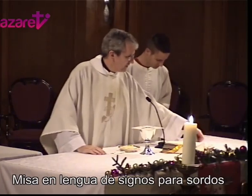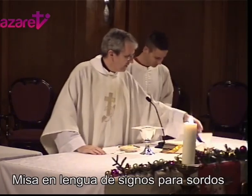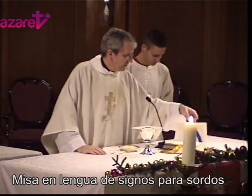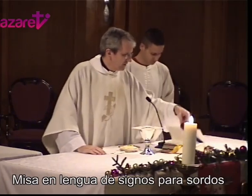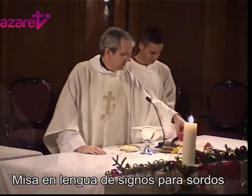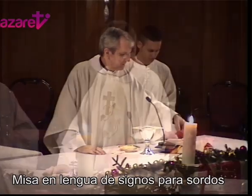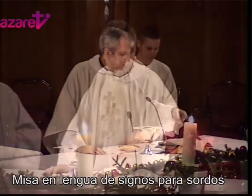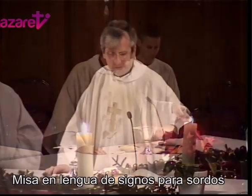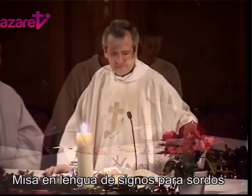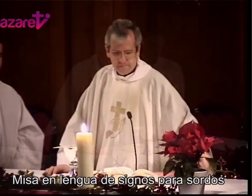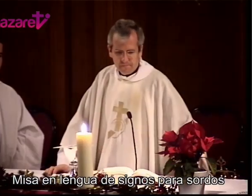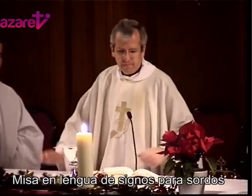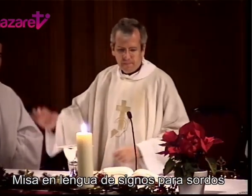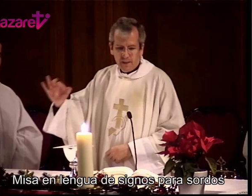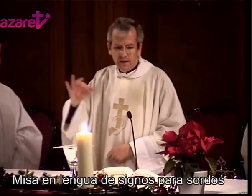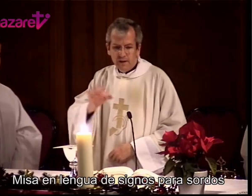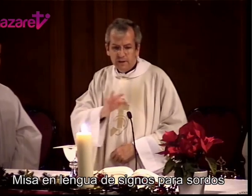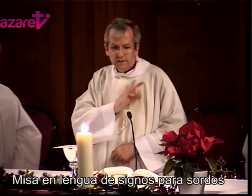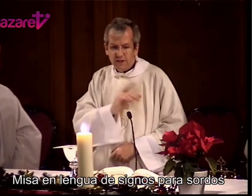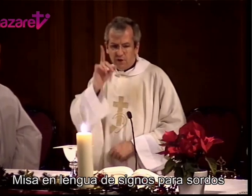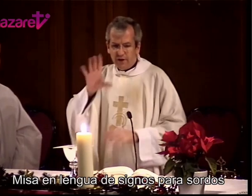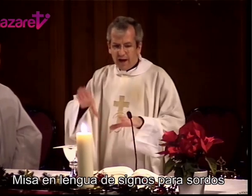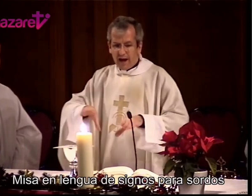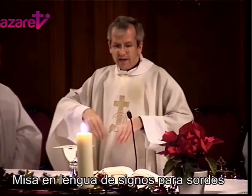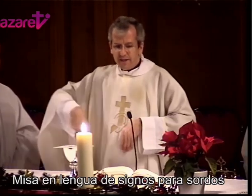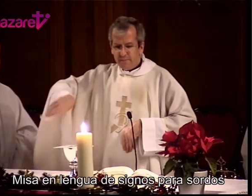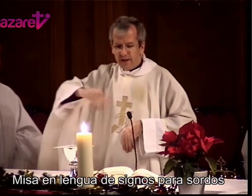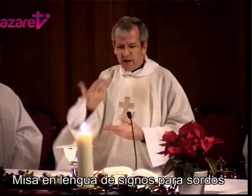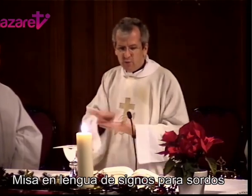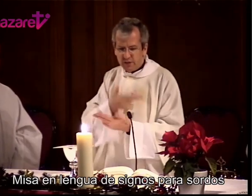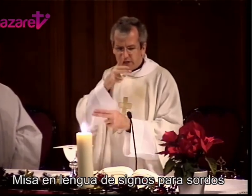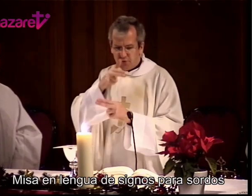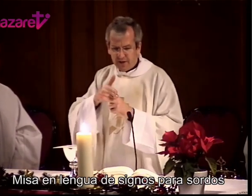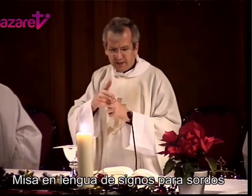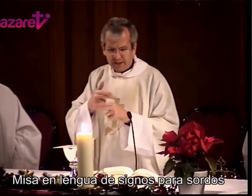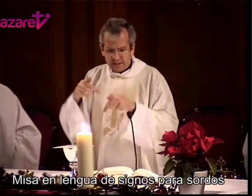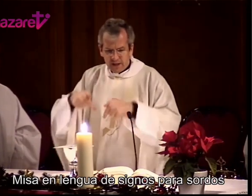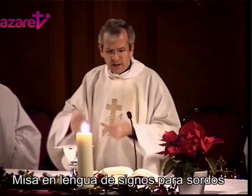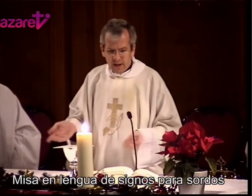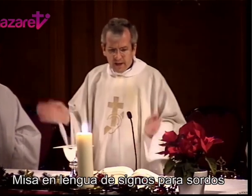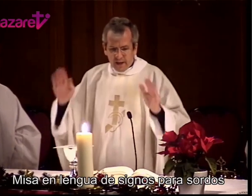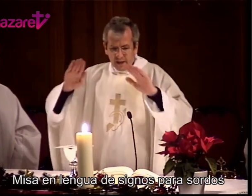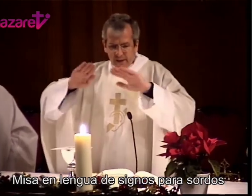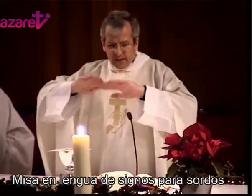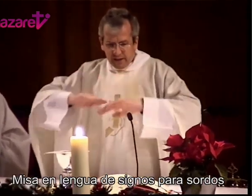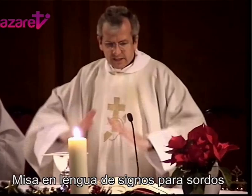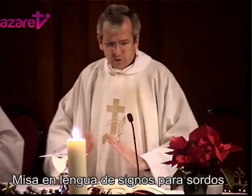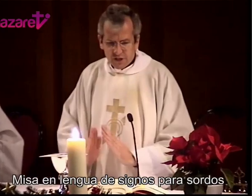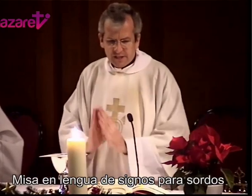su santa Iglesia. Señor, acepta nuestras ofrendas, que en esta noche